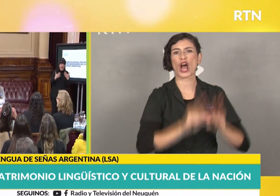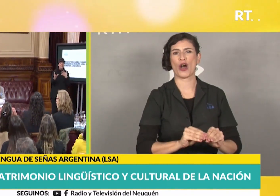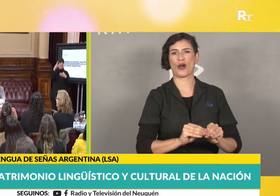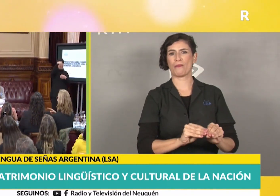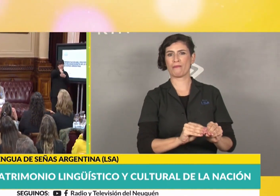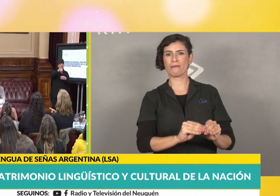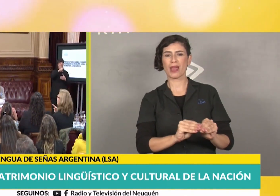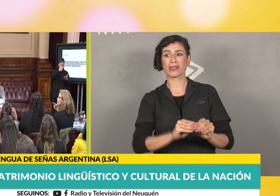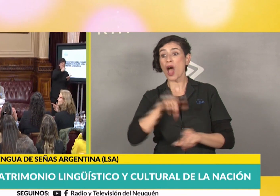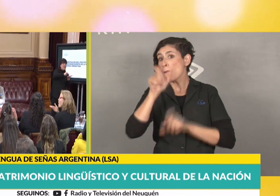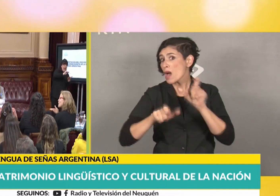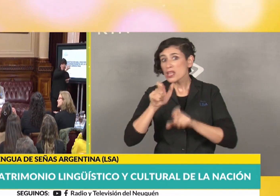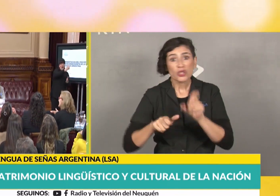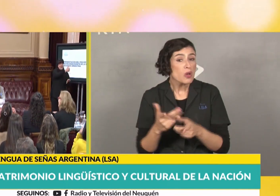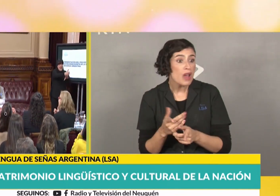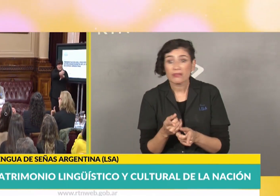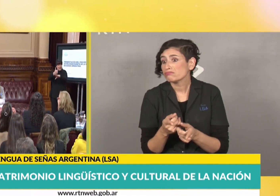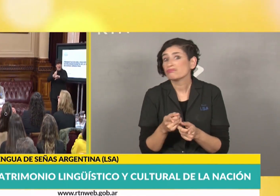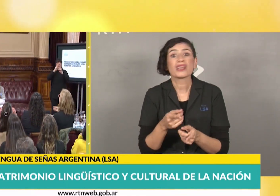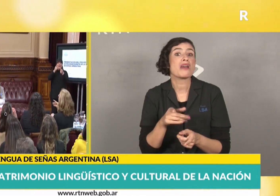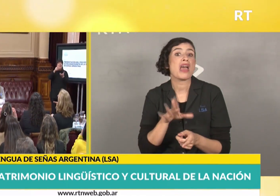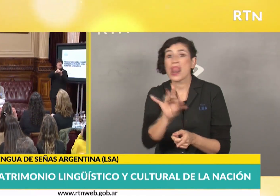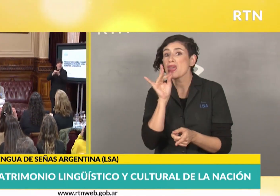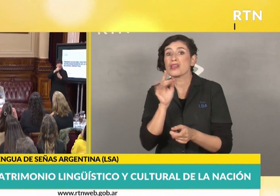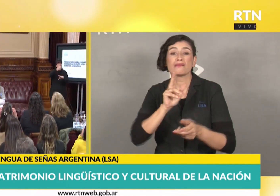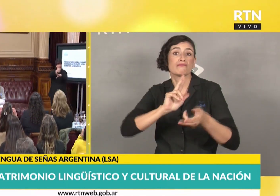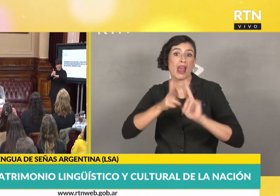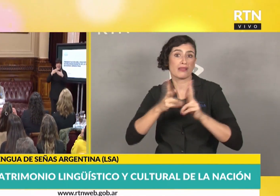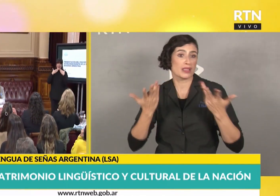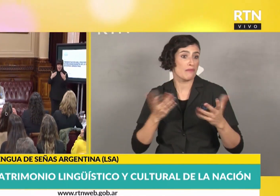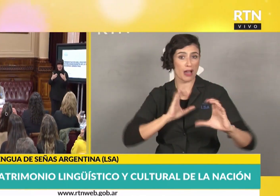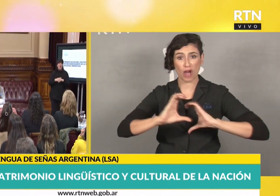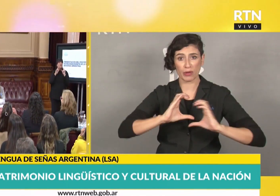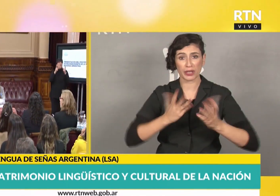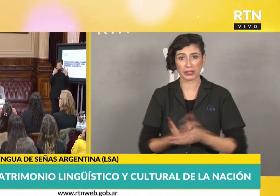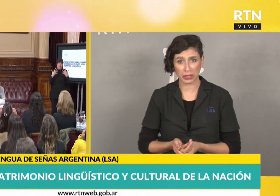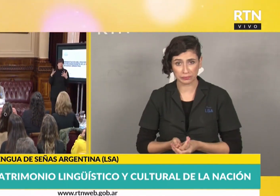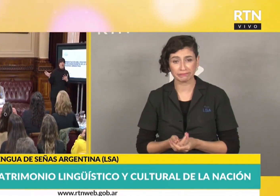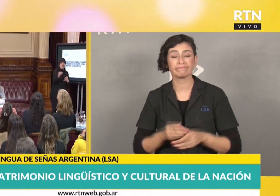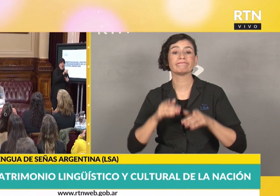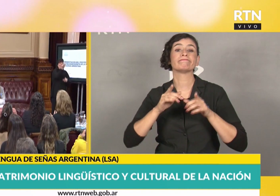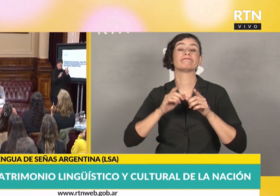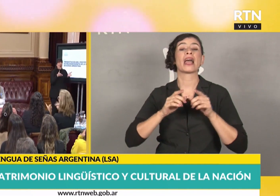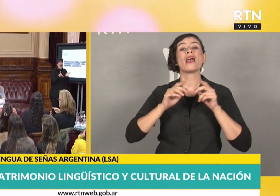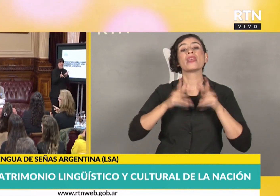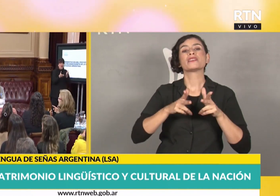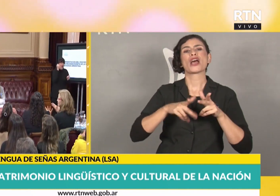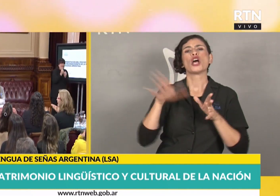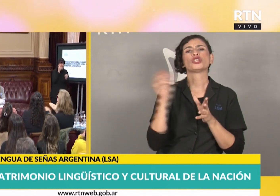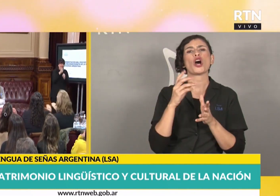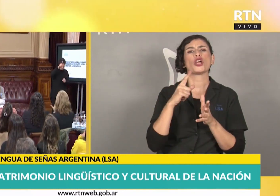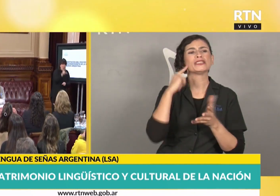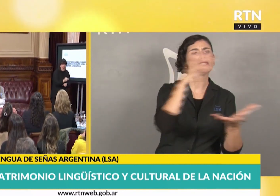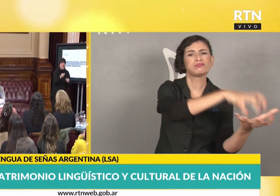personas que por cualquier motivo elijan comunicarse con esa lengua. También establece que serán organismos